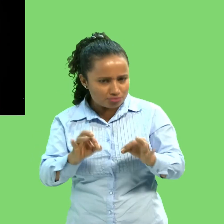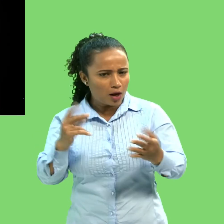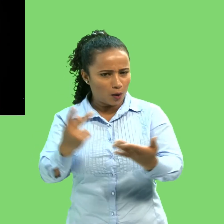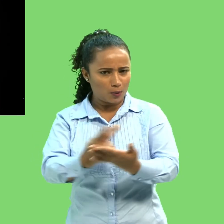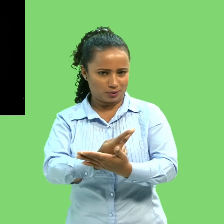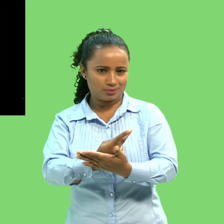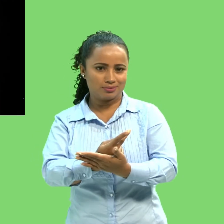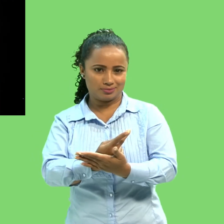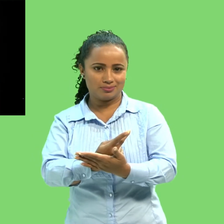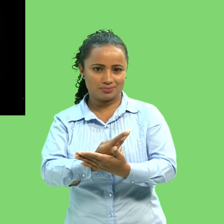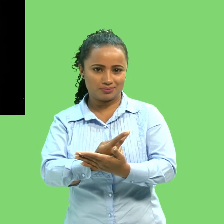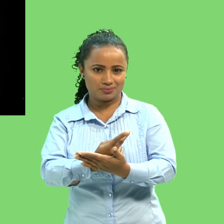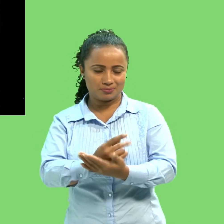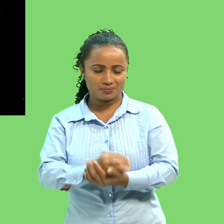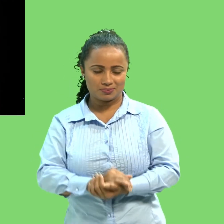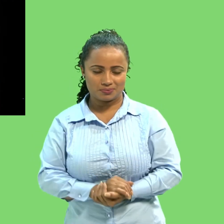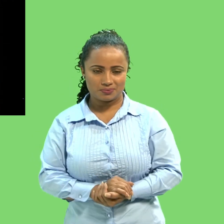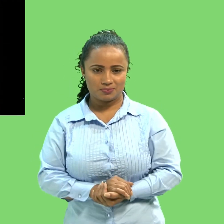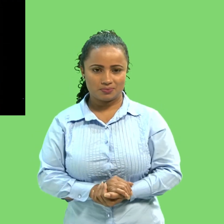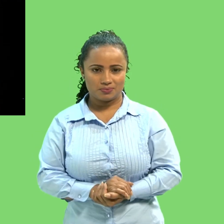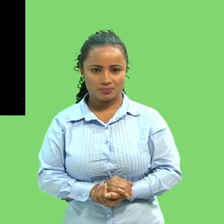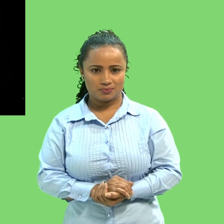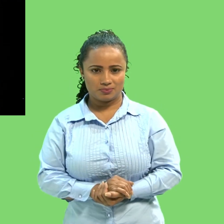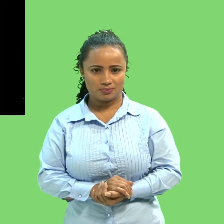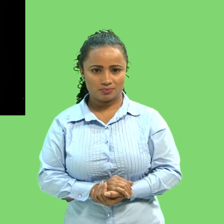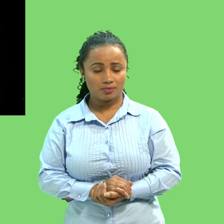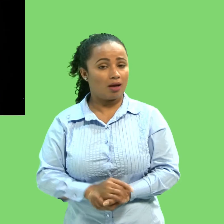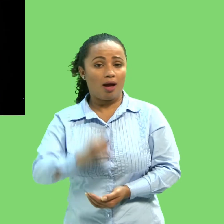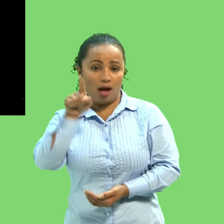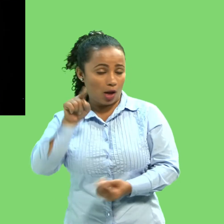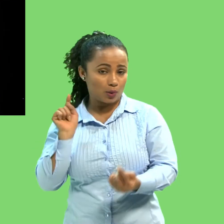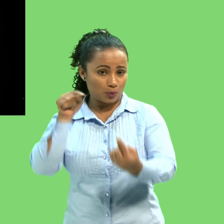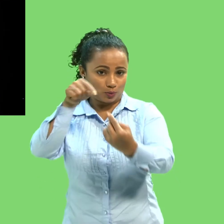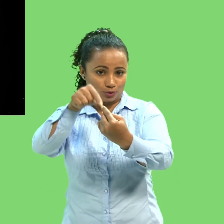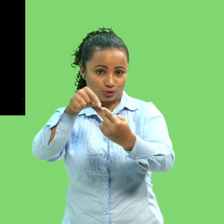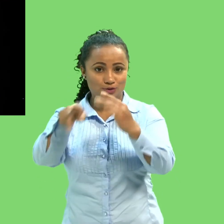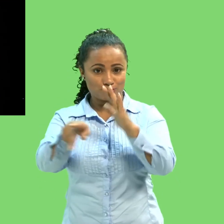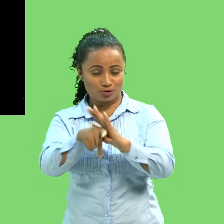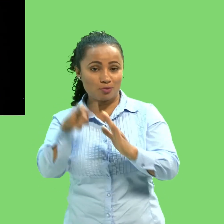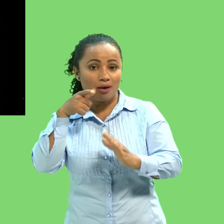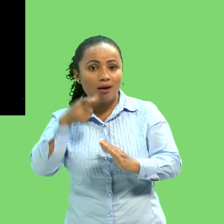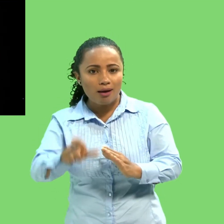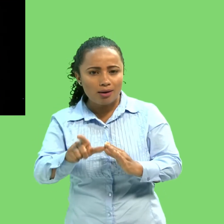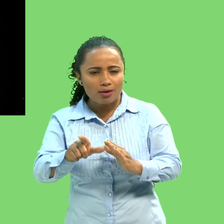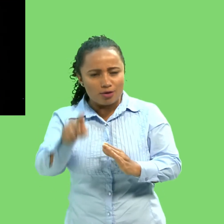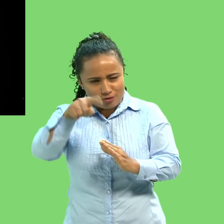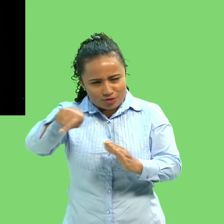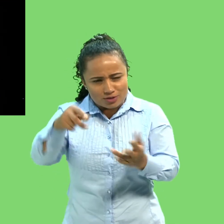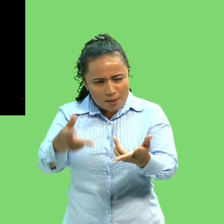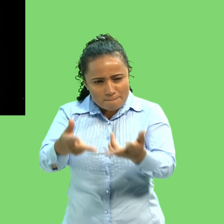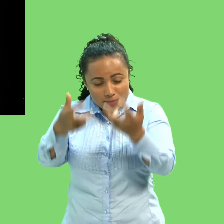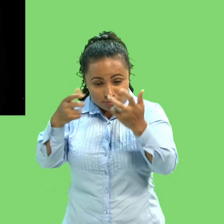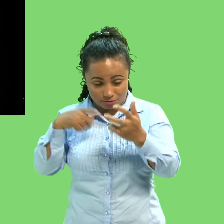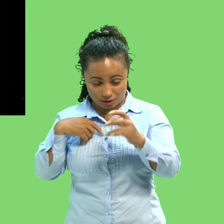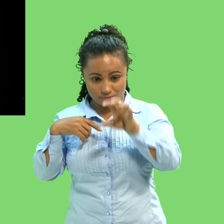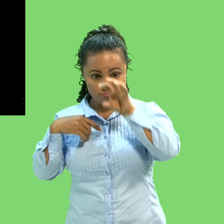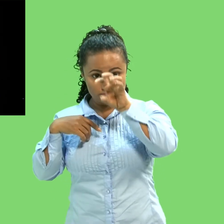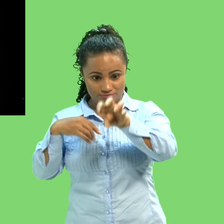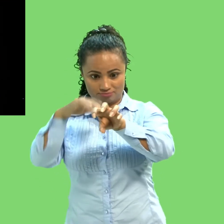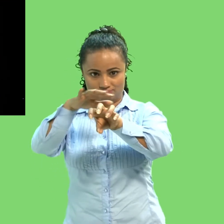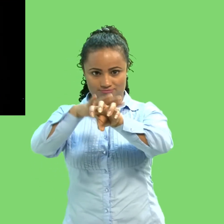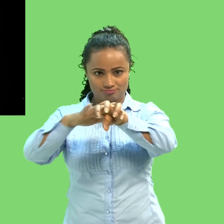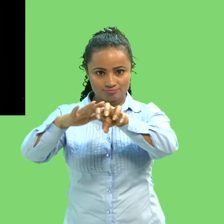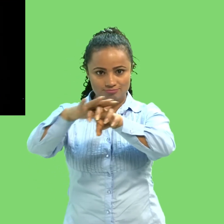É a função da língua. Ou seja, percebe que no centro aqui nós temos o conhecimento, certo? E